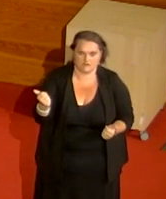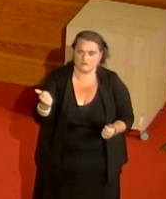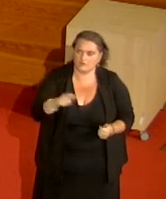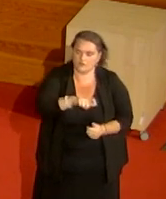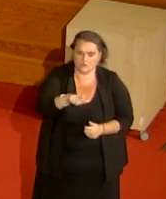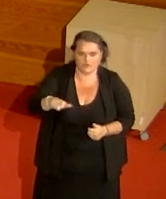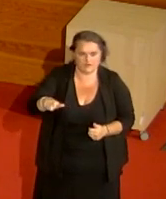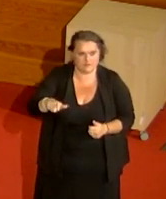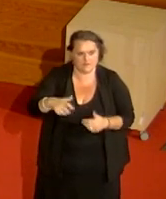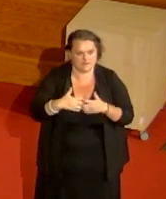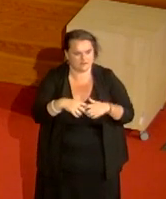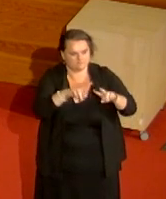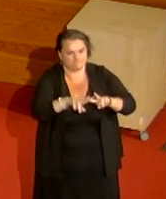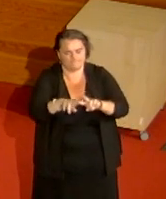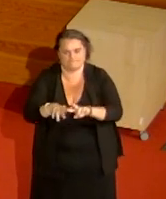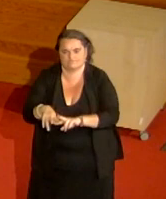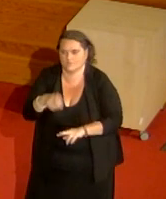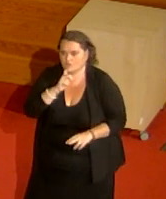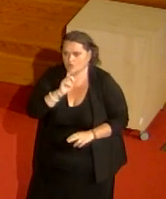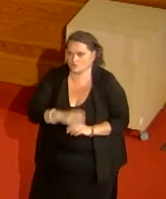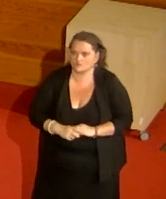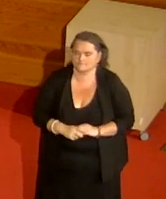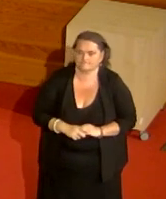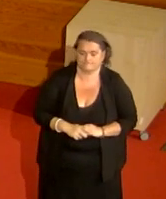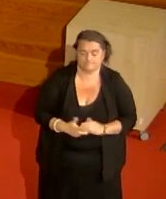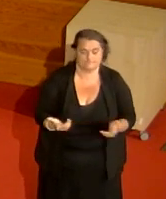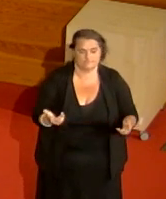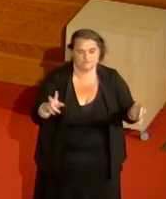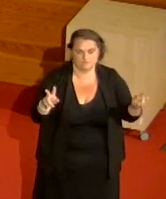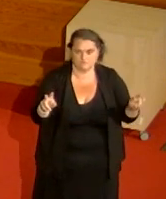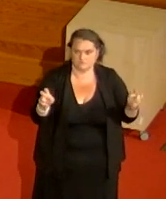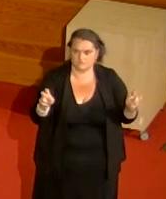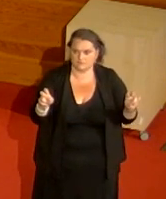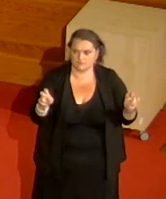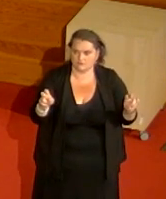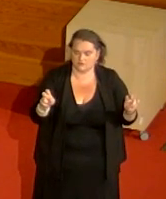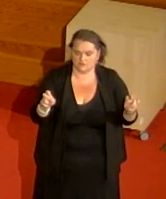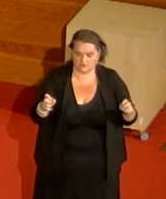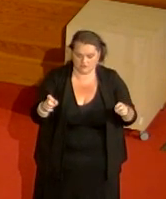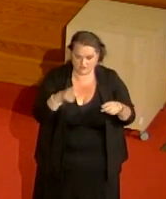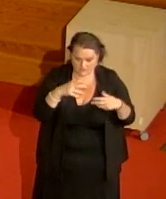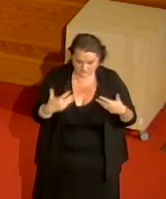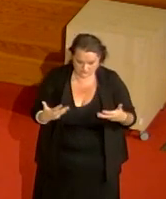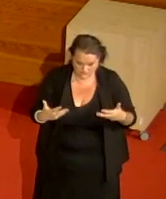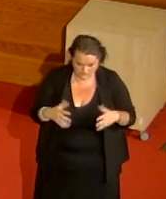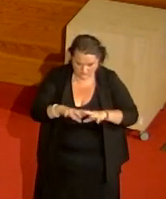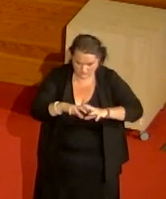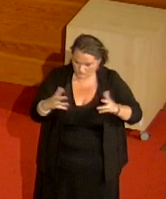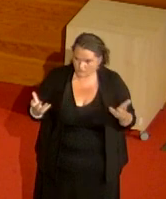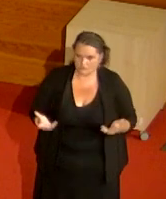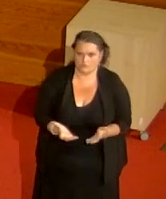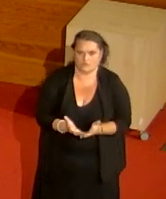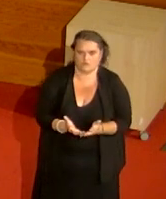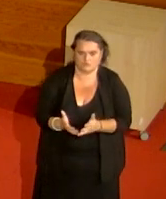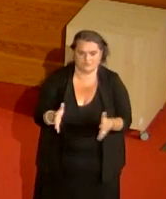esta este este punto de entrada es eh a la a la contemporaneidad al al mundo que vivimos a la